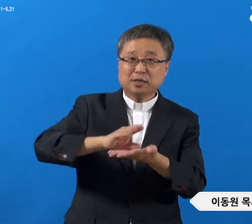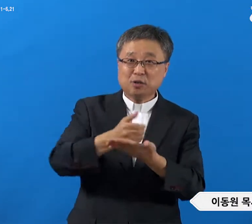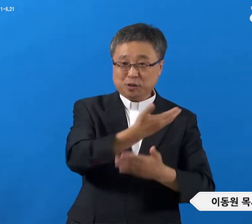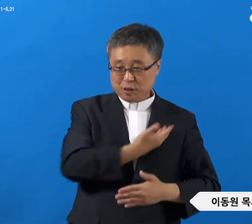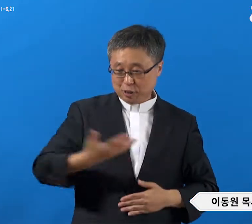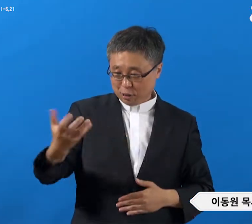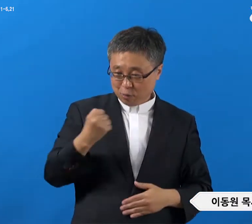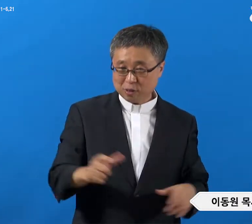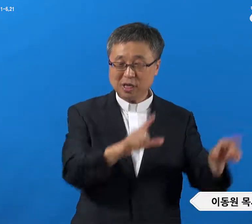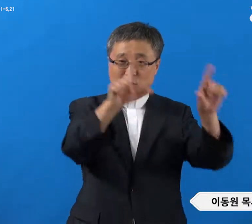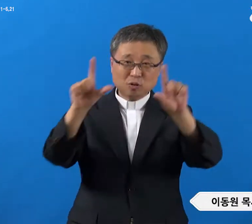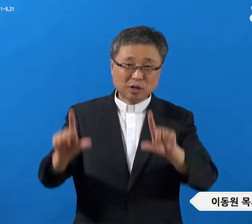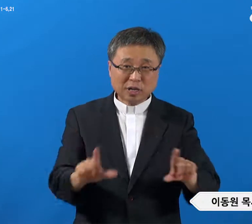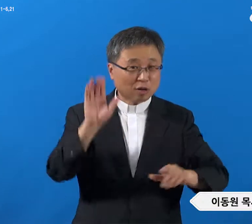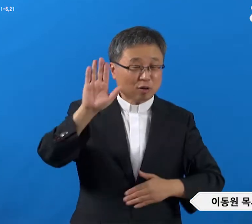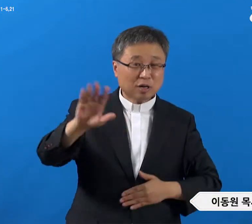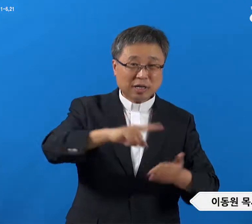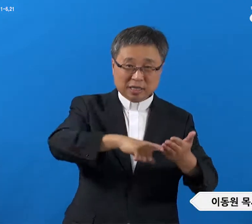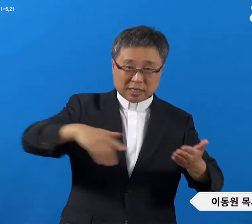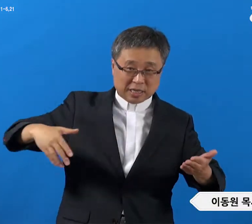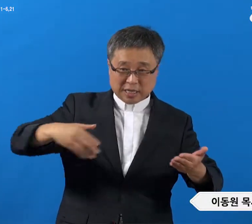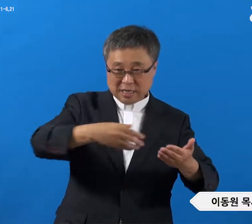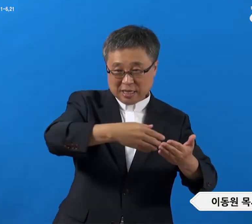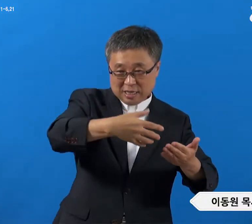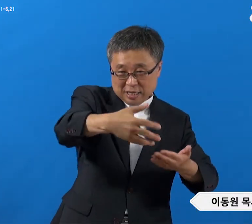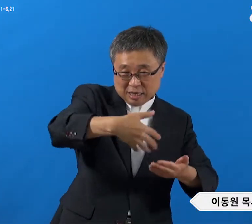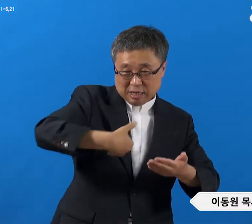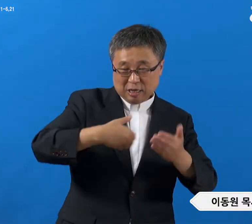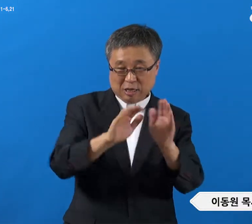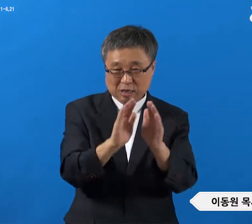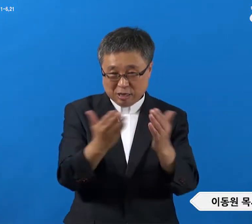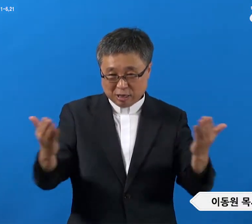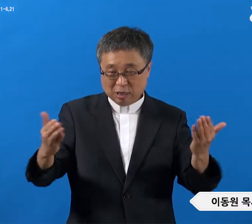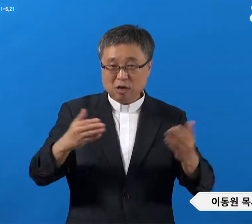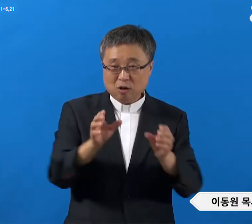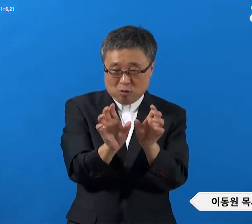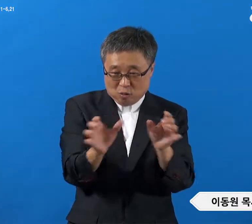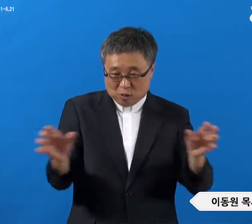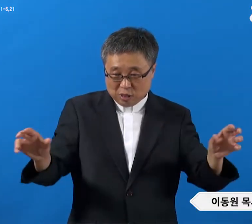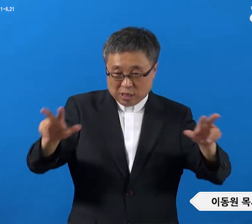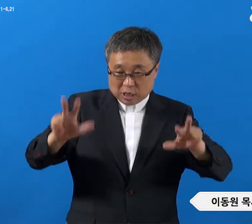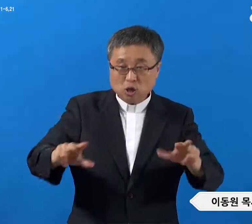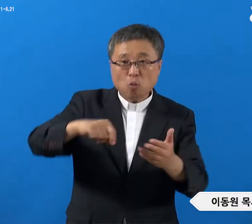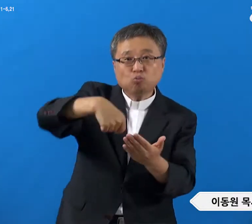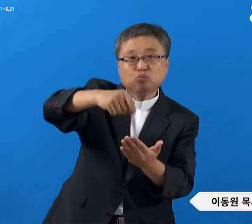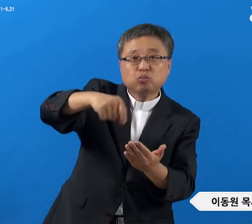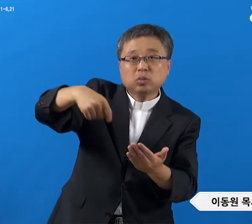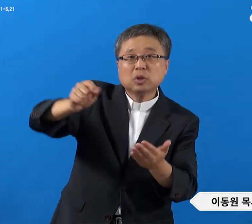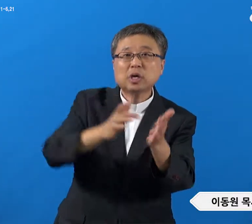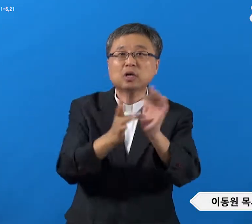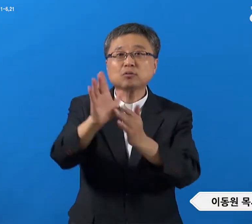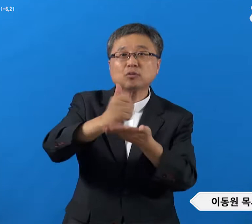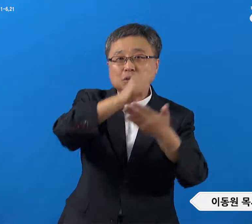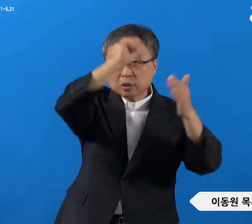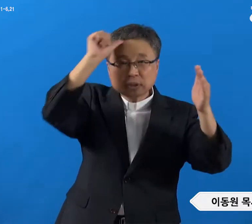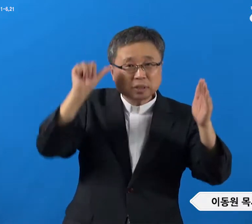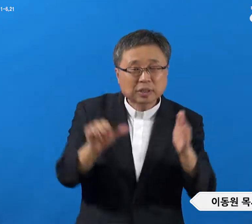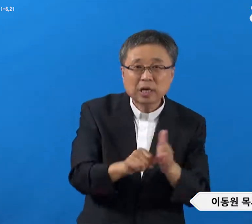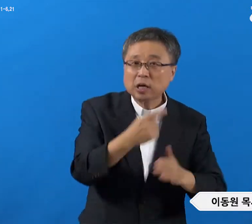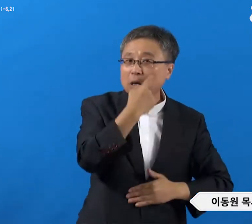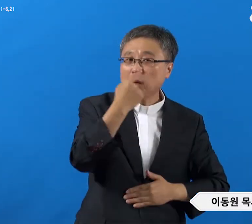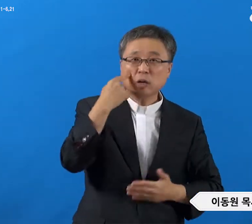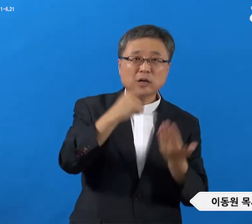제자로서 살고 나서 세금 장부를 기술하던 그 손으로 붓을 들어 이제는 예수님의 생애를